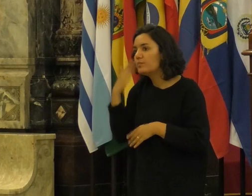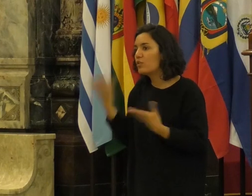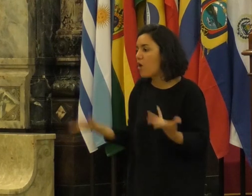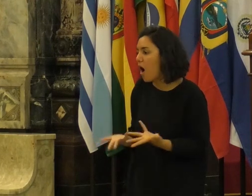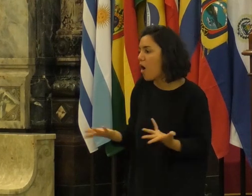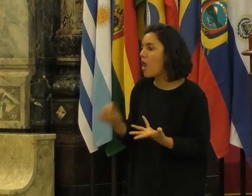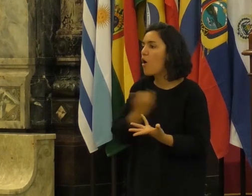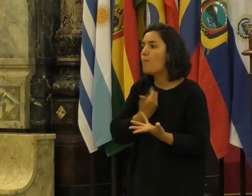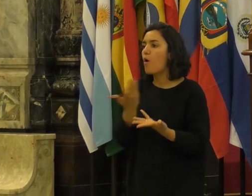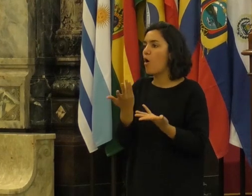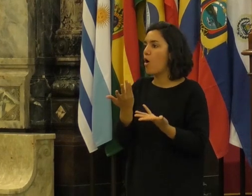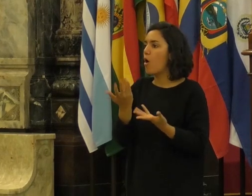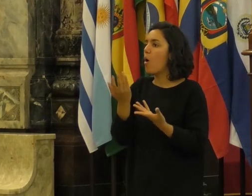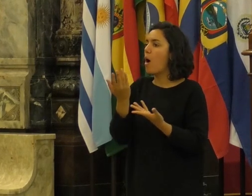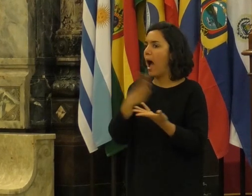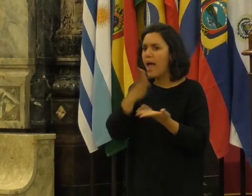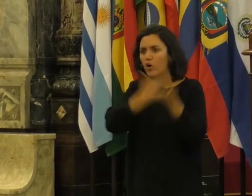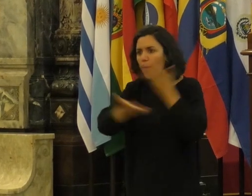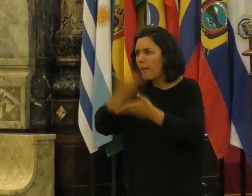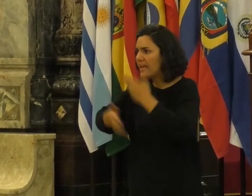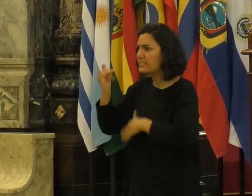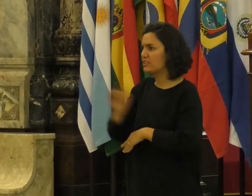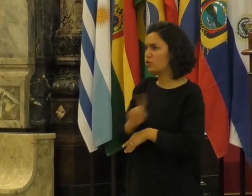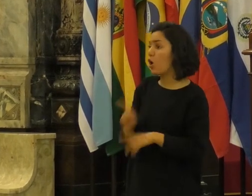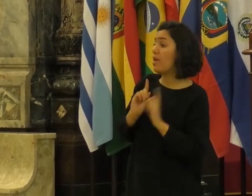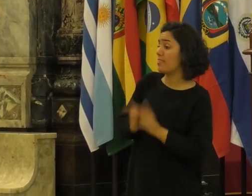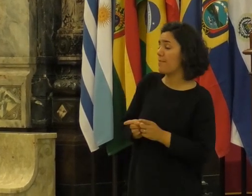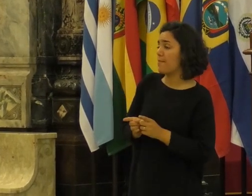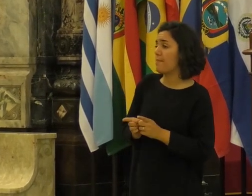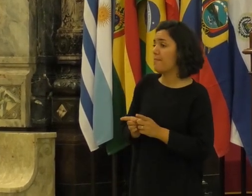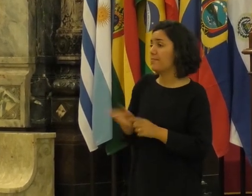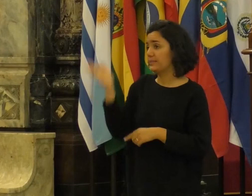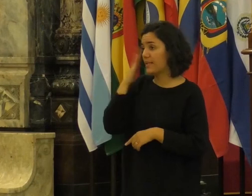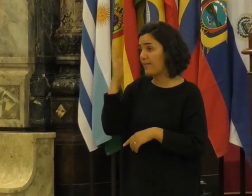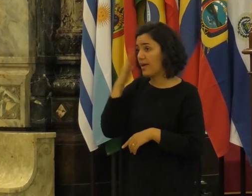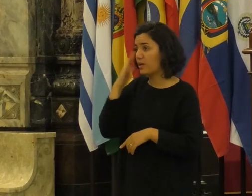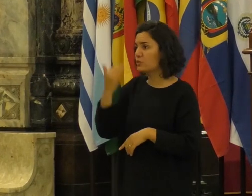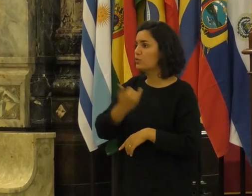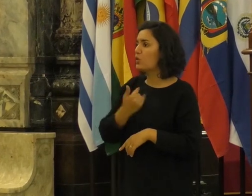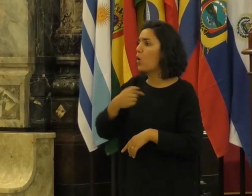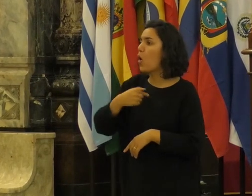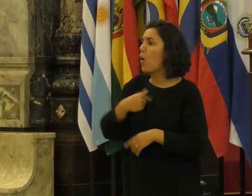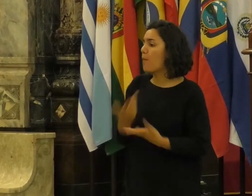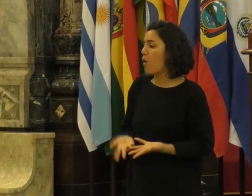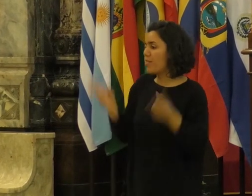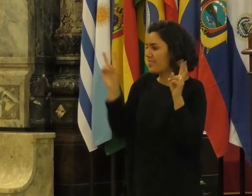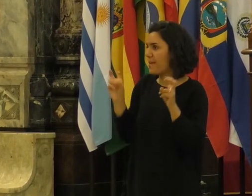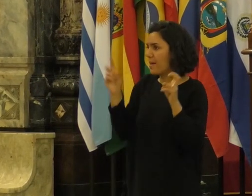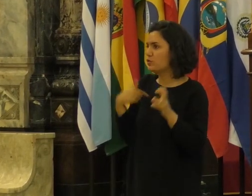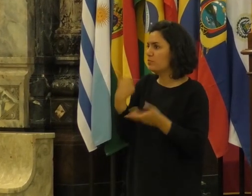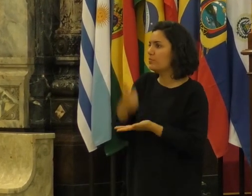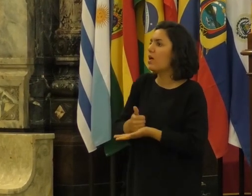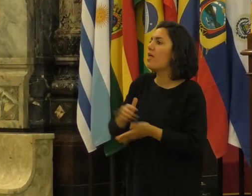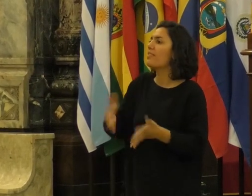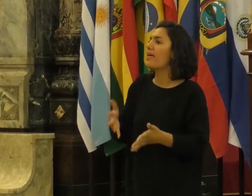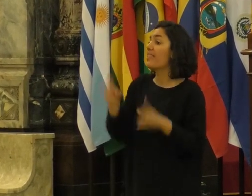circulando el conocimiento que producimos, saber en qué medida estamos parados frente a ciertos temas en relación a cómo ese